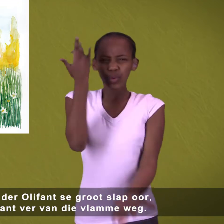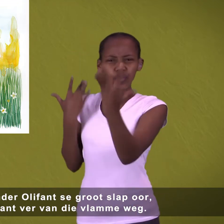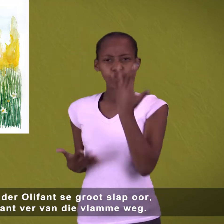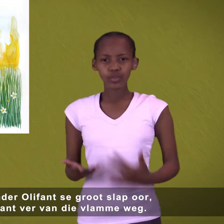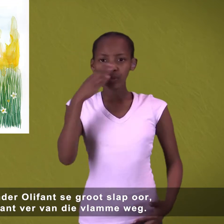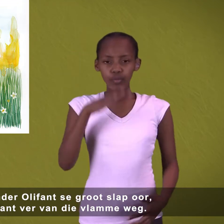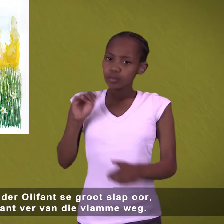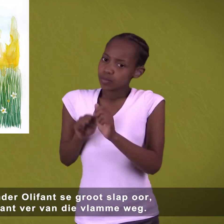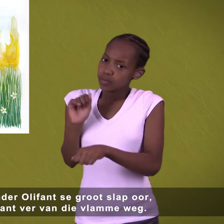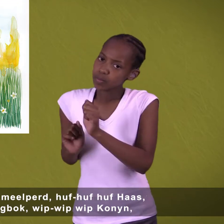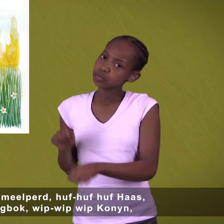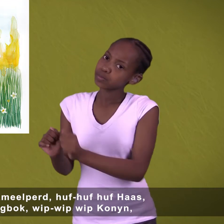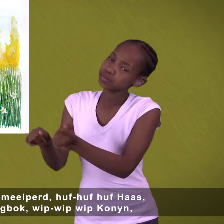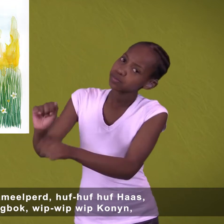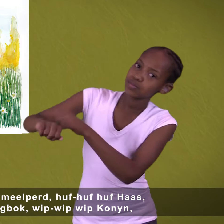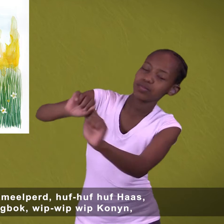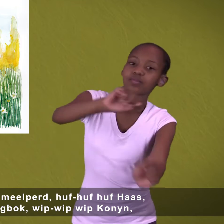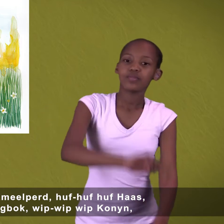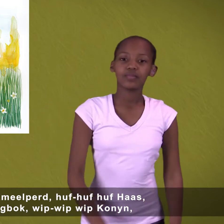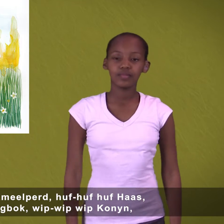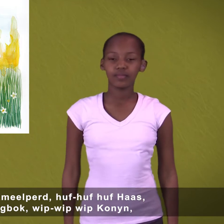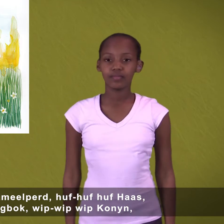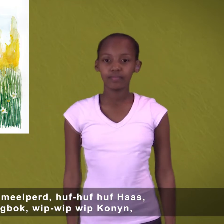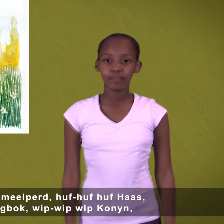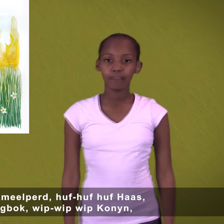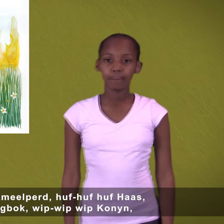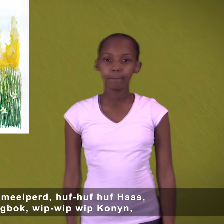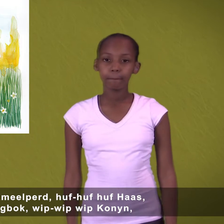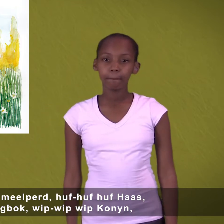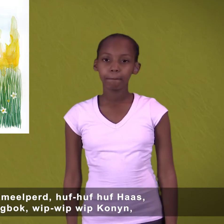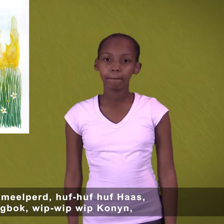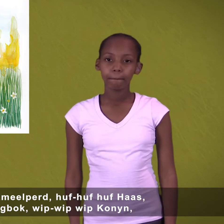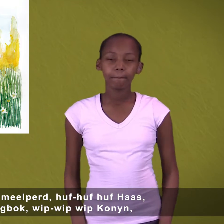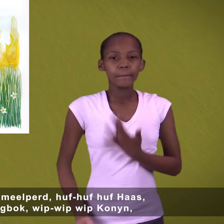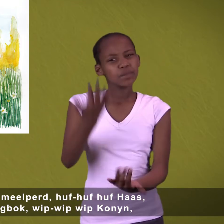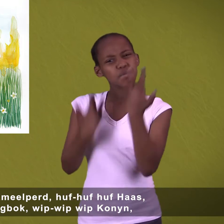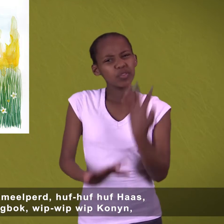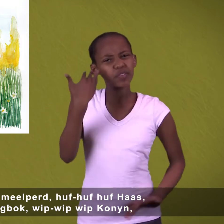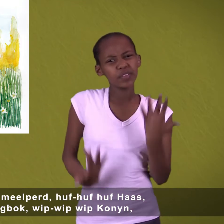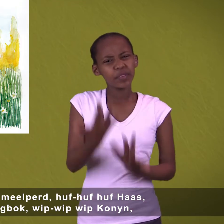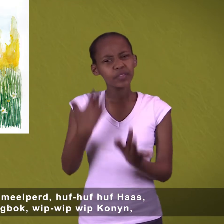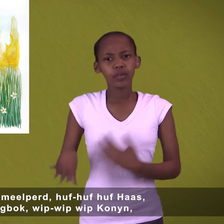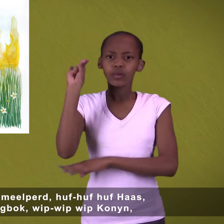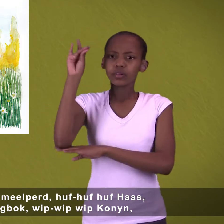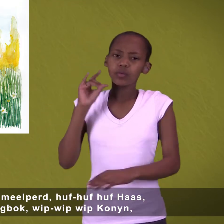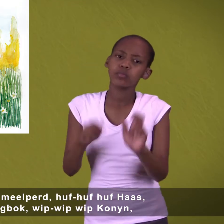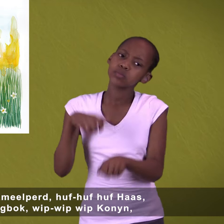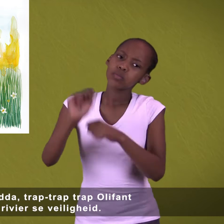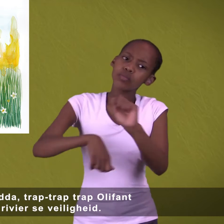die vlamme weg. Klop, klop, klop, kameelperd. Huf, huf, huf, haas. Tip, tip, tip, springbok. Wip, wip, wip, konijn. Hop, hop,